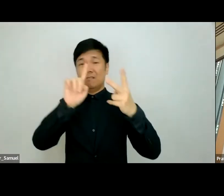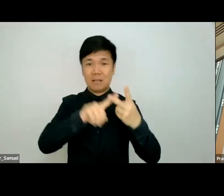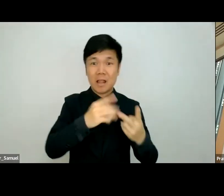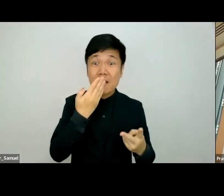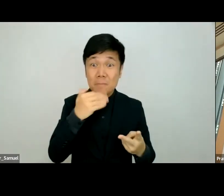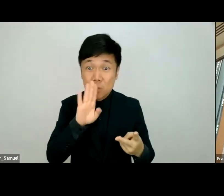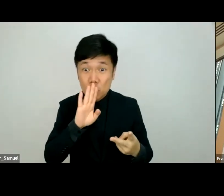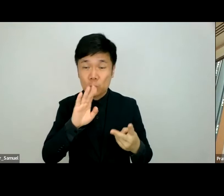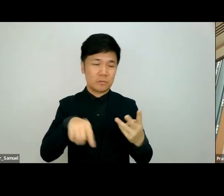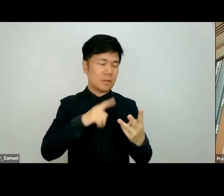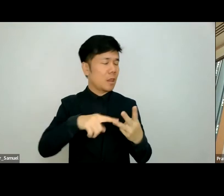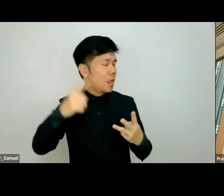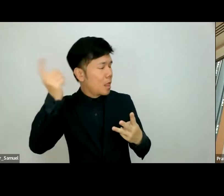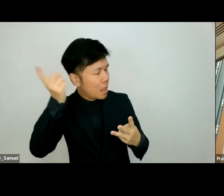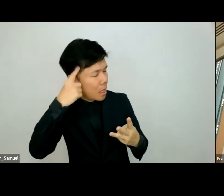questions,